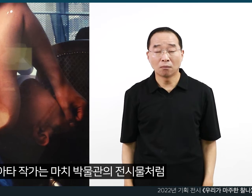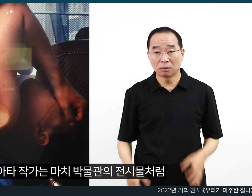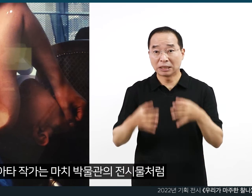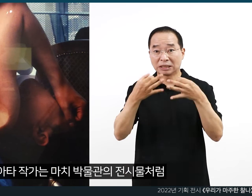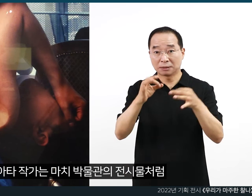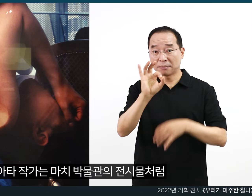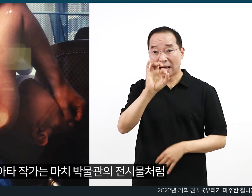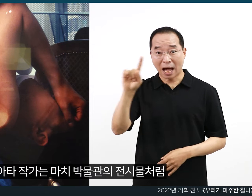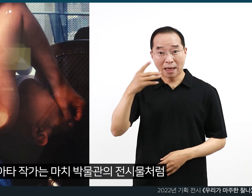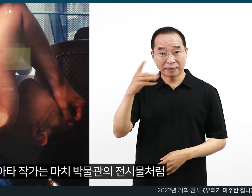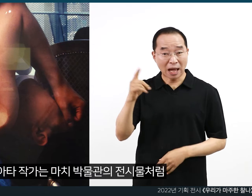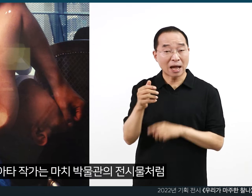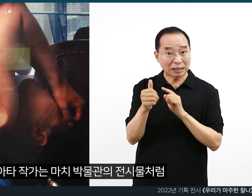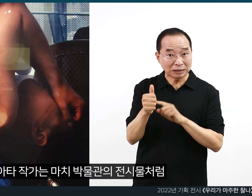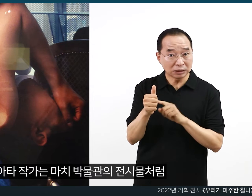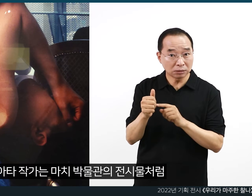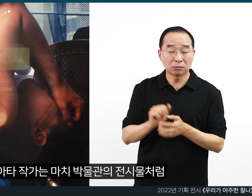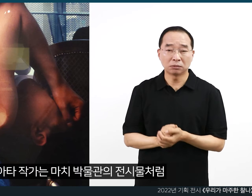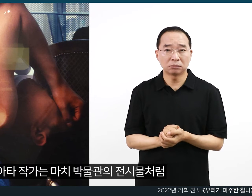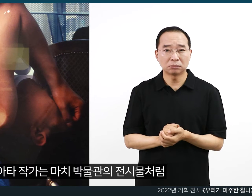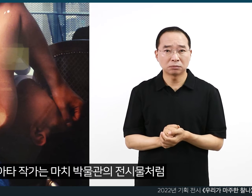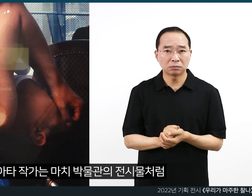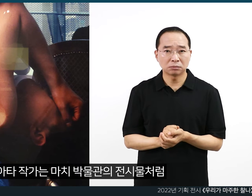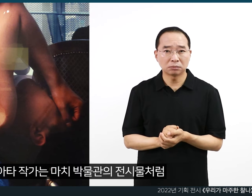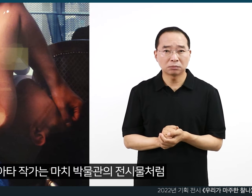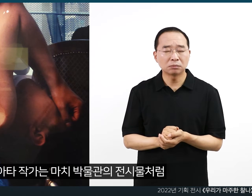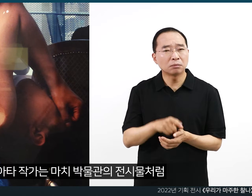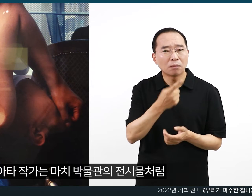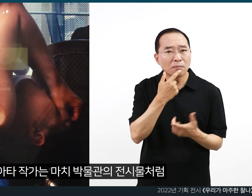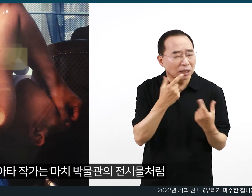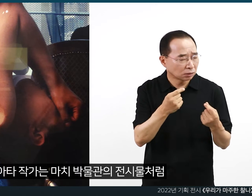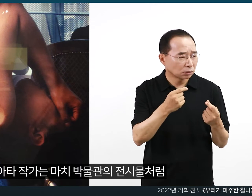김아타 작가는 마치 박물관의 전시물처럼